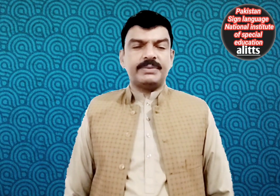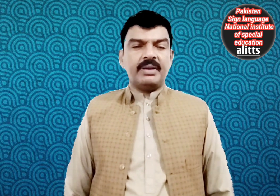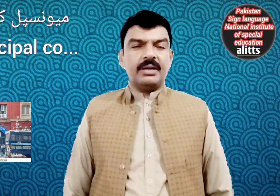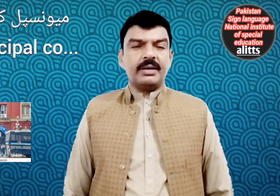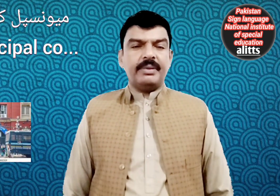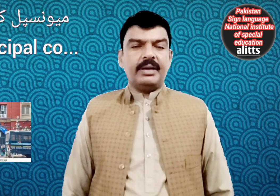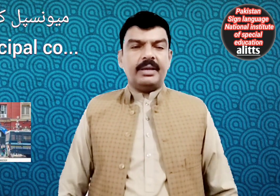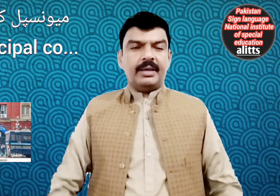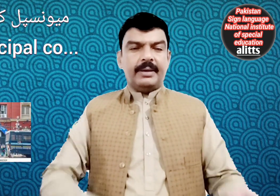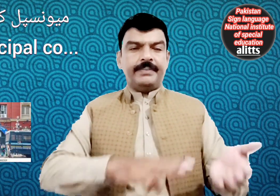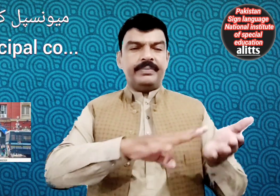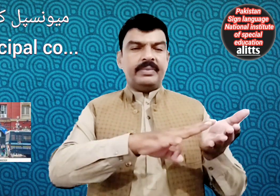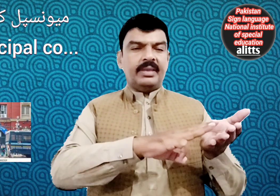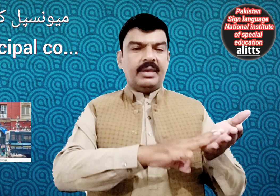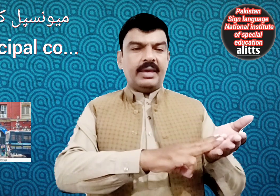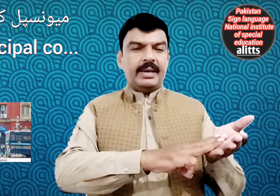म्यूनिसिपल कमेटी, एम,